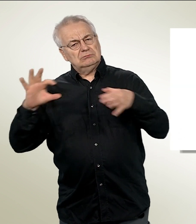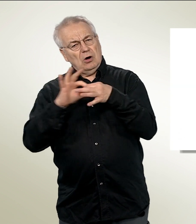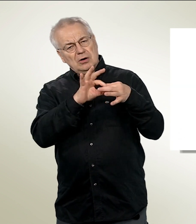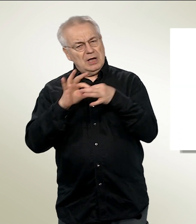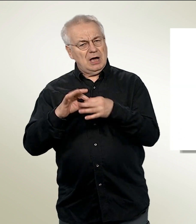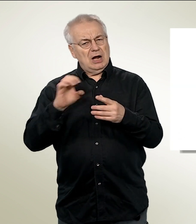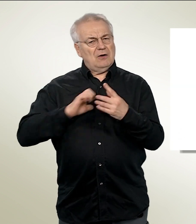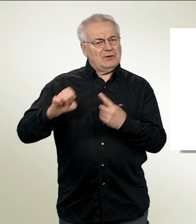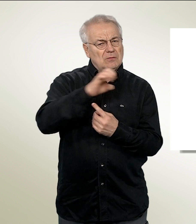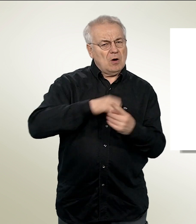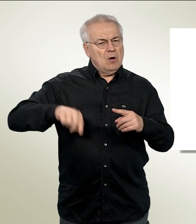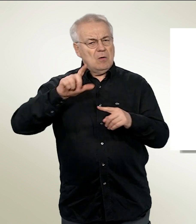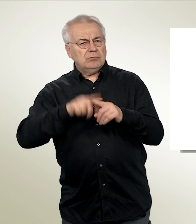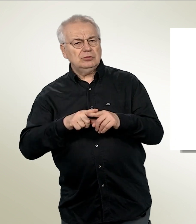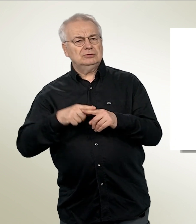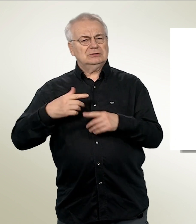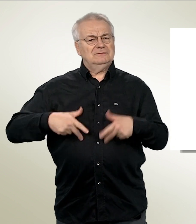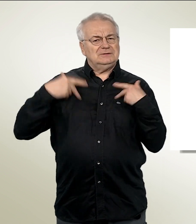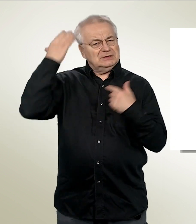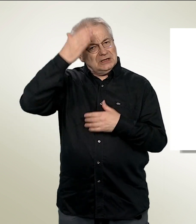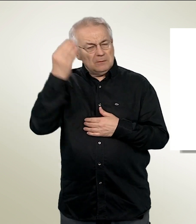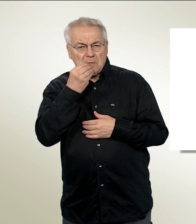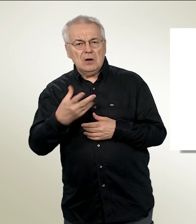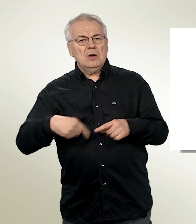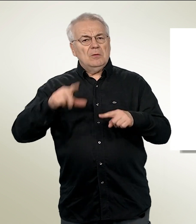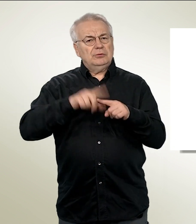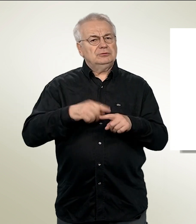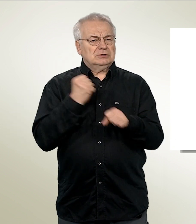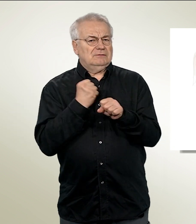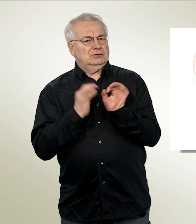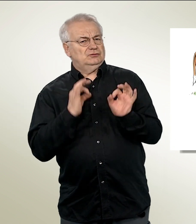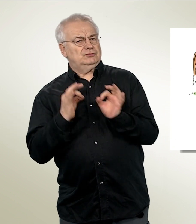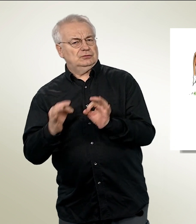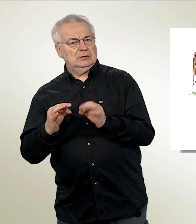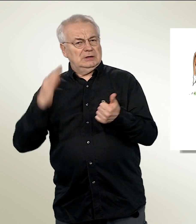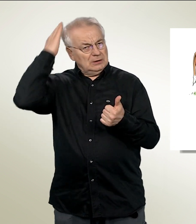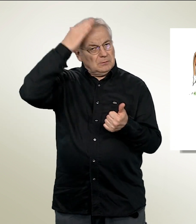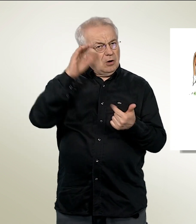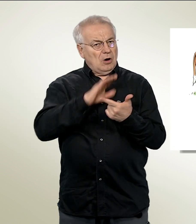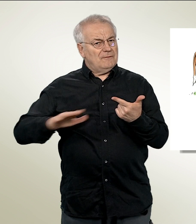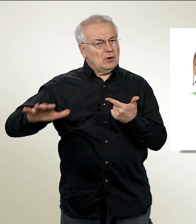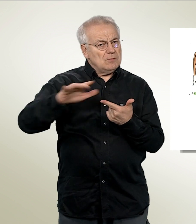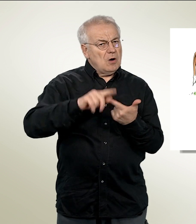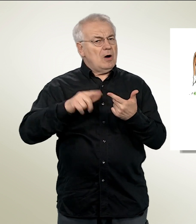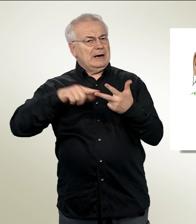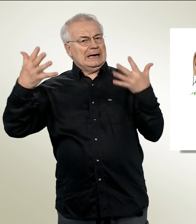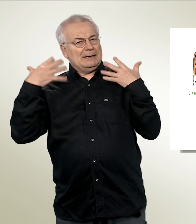l'environnement et le bien-être des animaux et dans des conditions de travail équitables. Animaux, environnement et climat, consommateurs